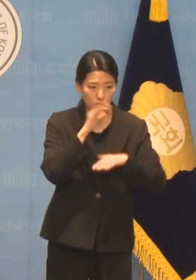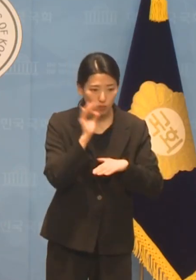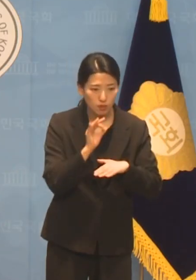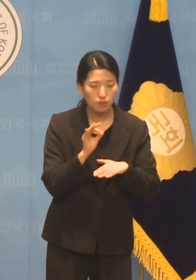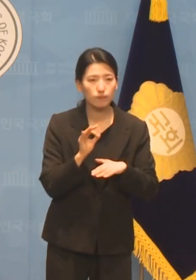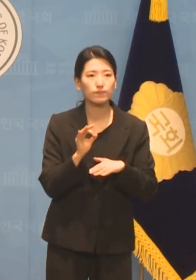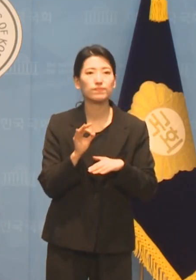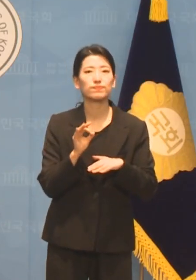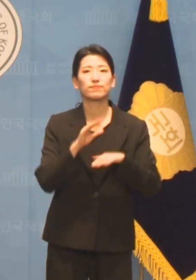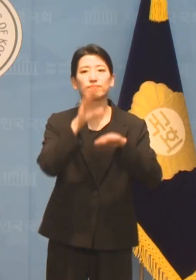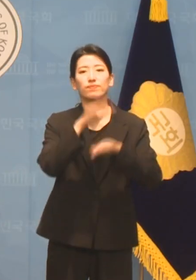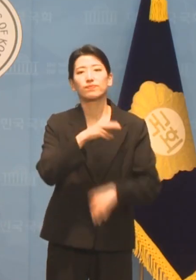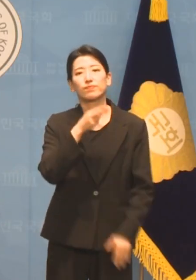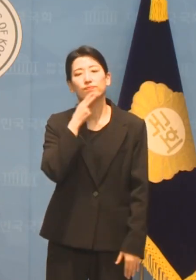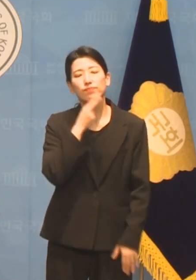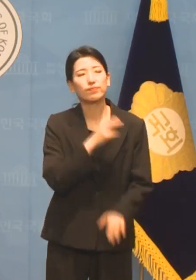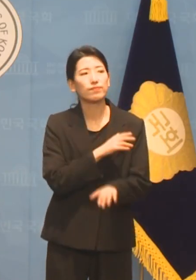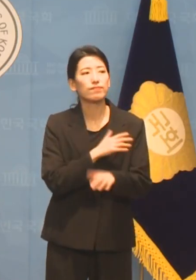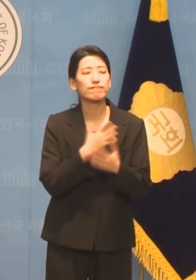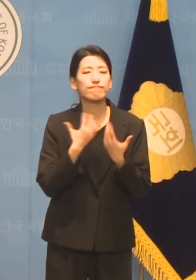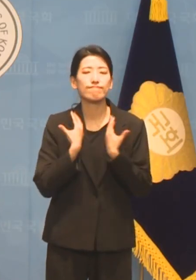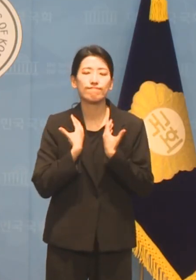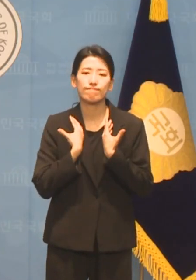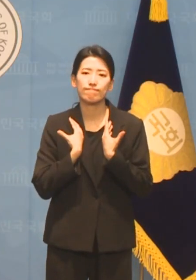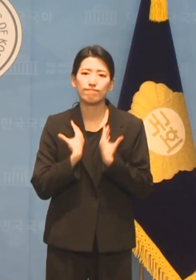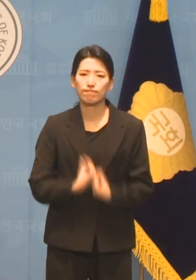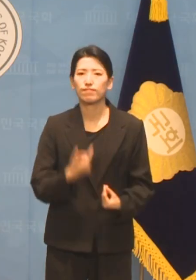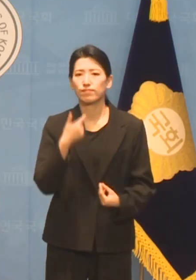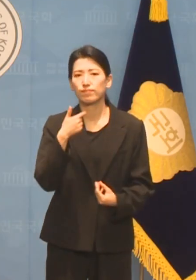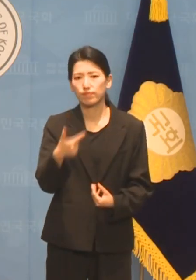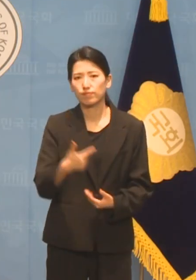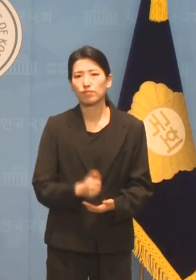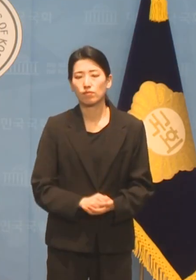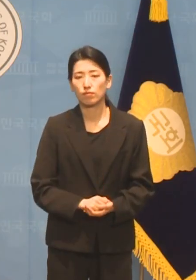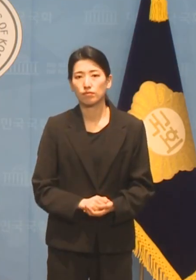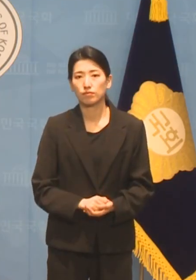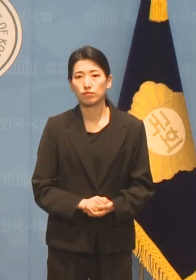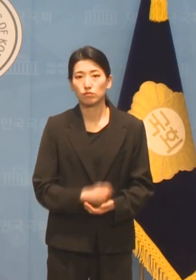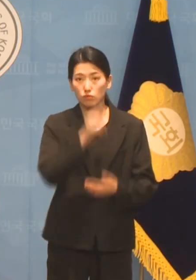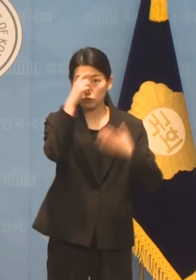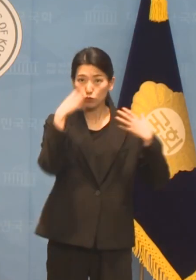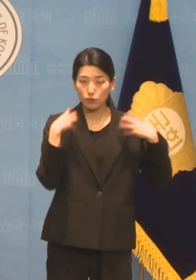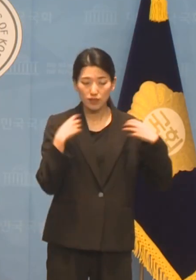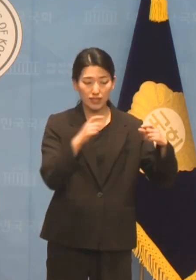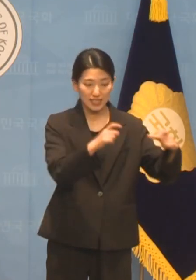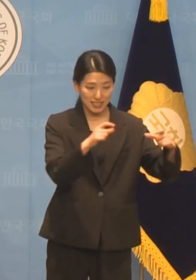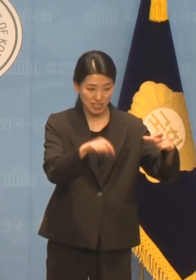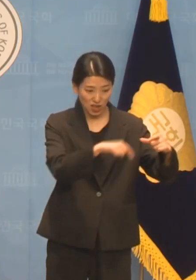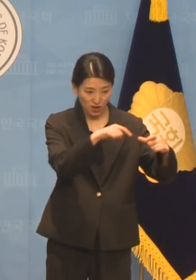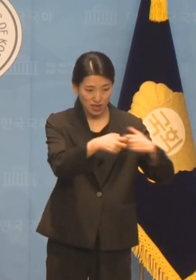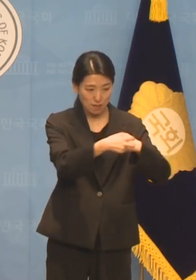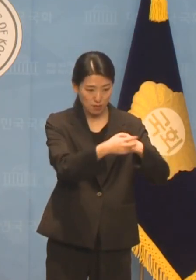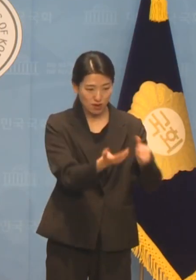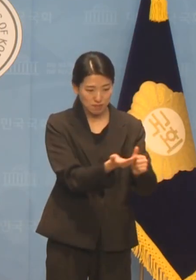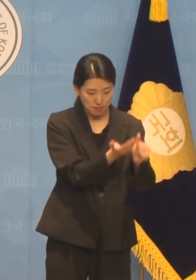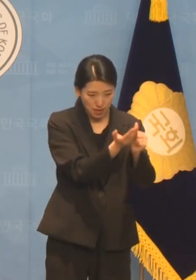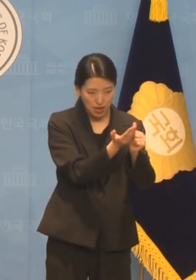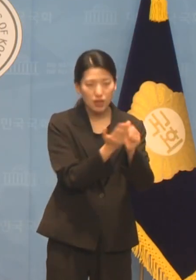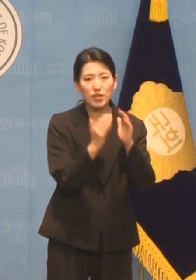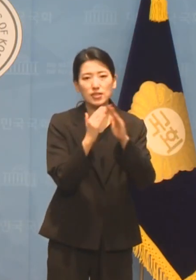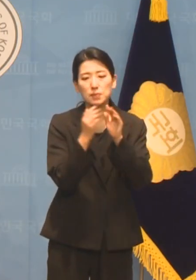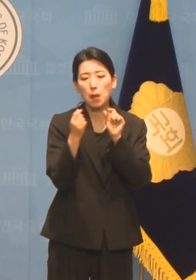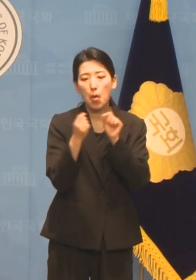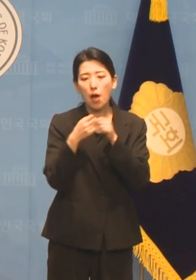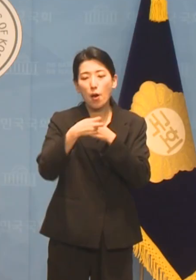너무나도 실망스럽습니다. 가장 큰 문제는 정부가 지역병원 육성, 1차 의료 강화 등